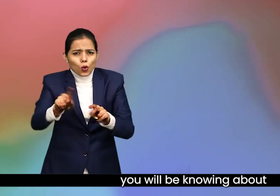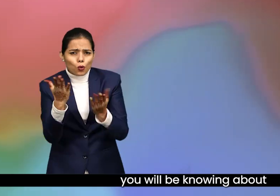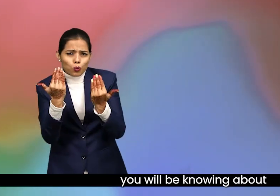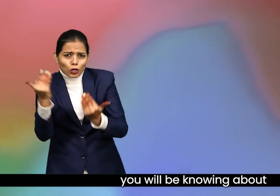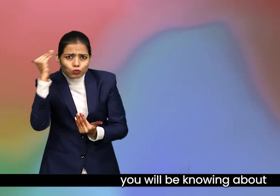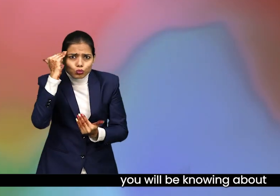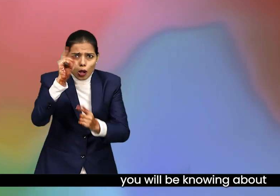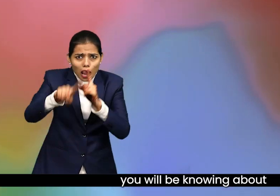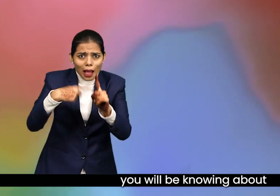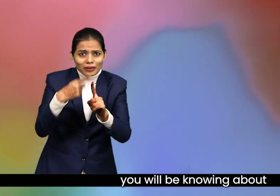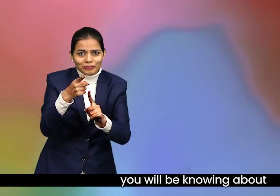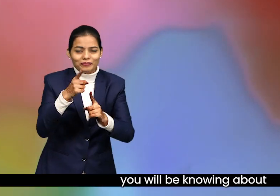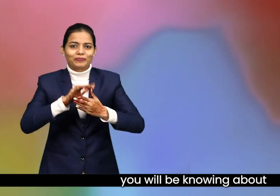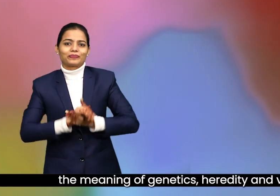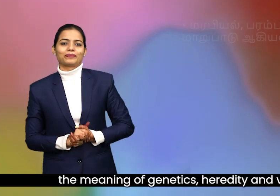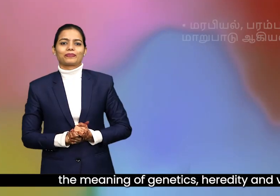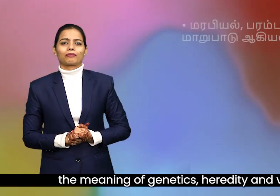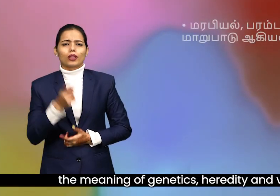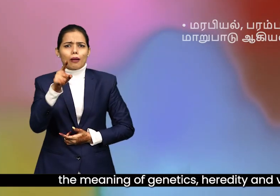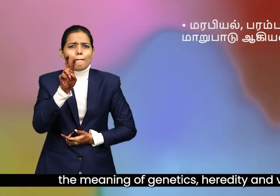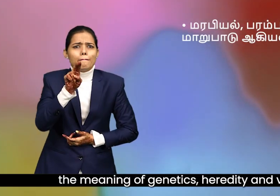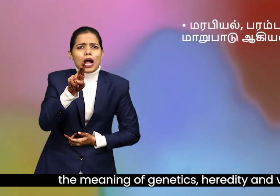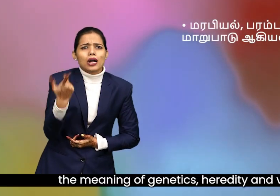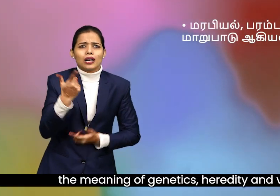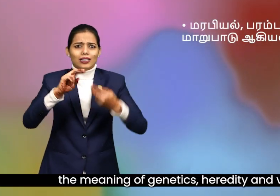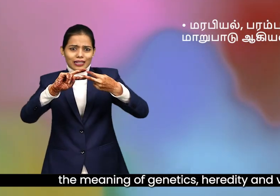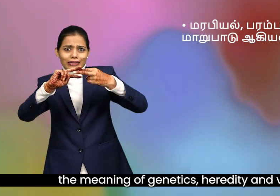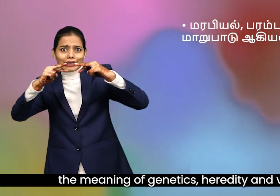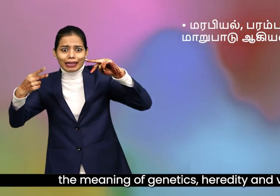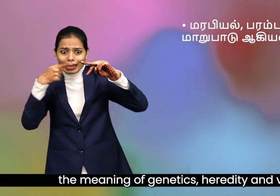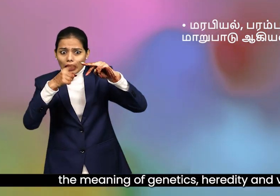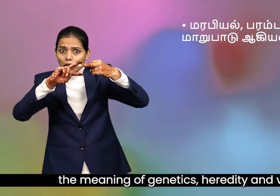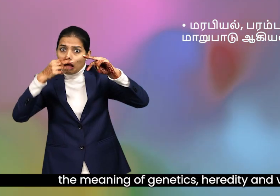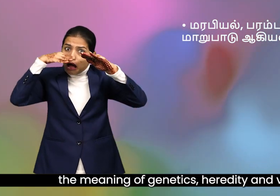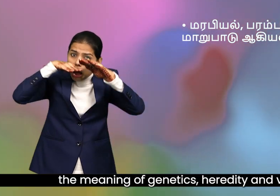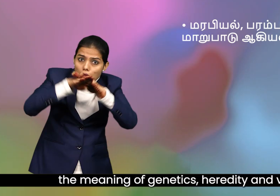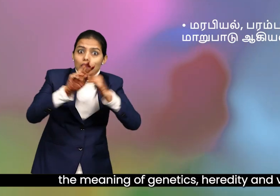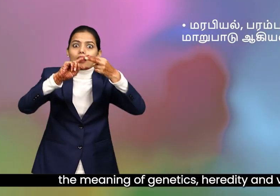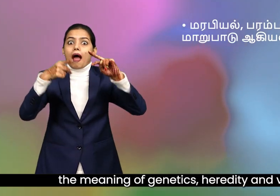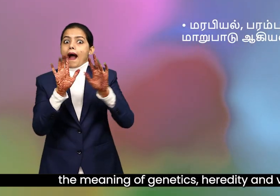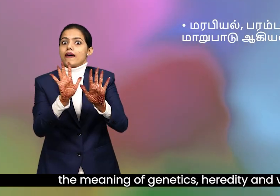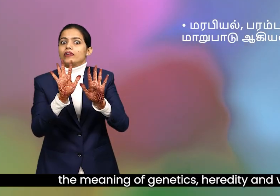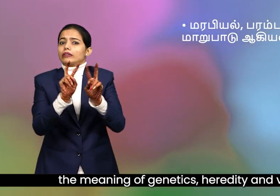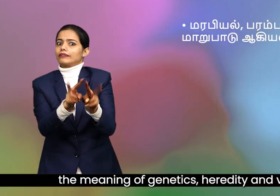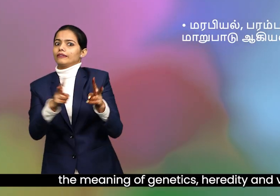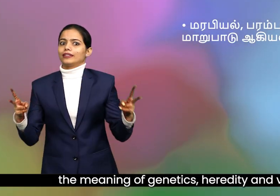அறிந்து கொள்வீர்கள். மரபியல், பரம்பரை மற்றும் மாறுபாடு ஆகியவற்றின் பொருள் தெரியும்.